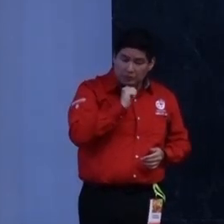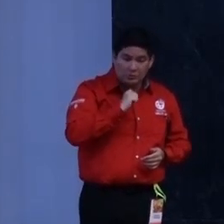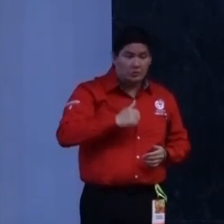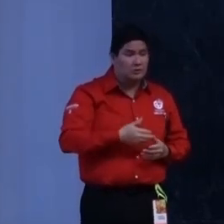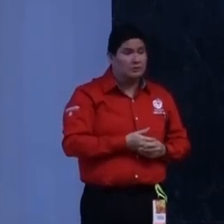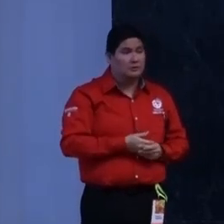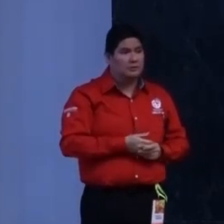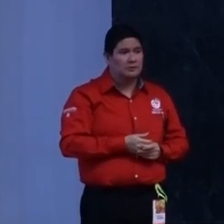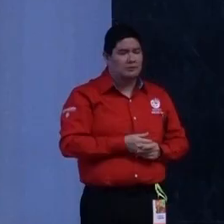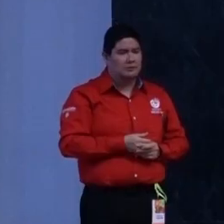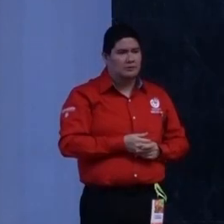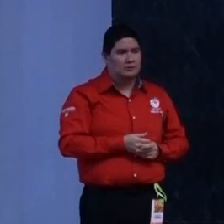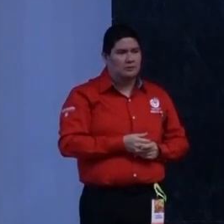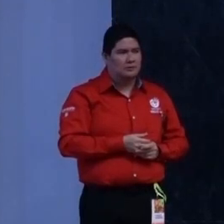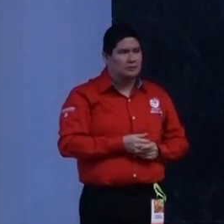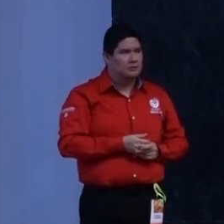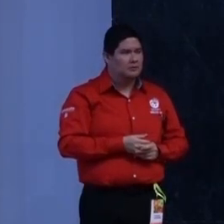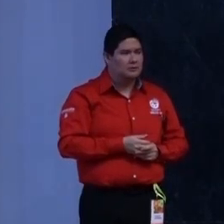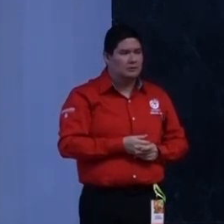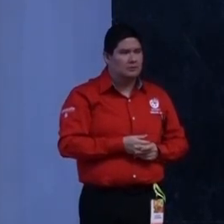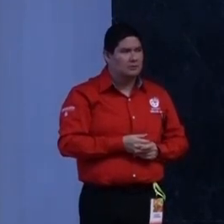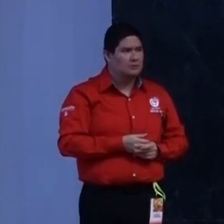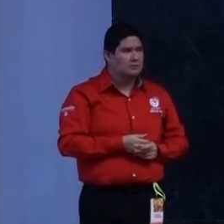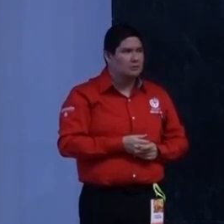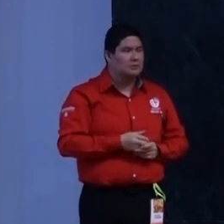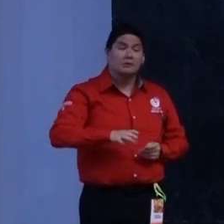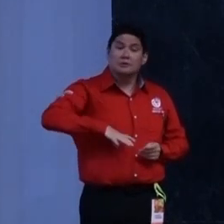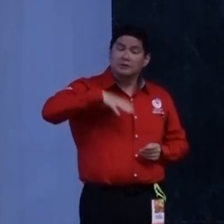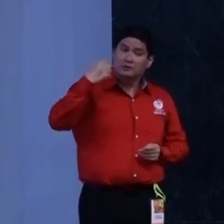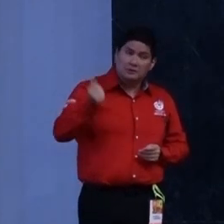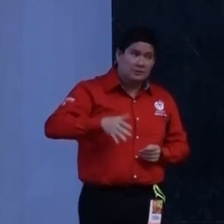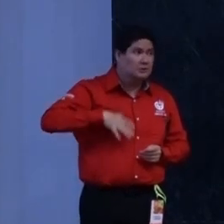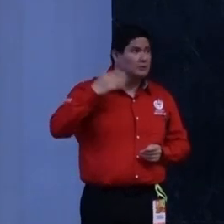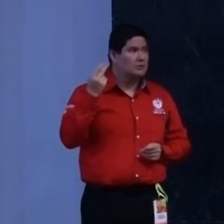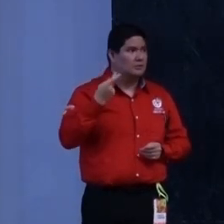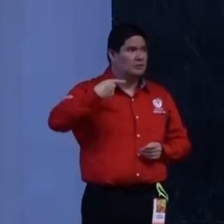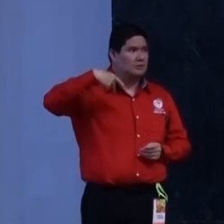las está intentando ingeniar. Pero